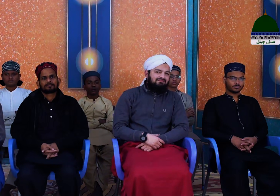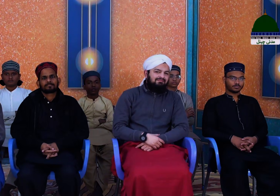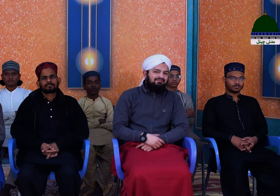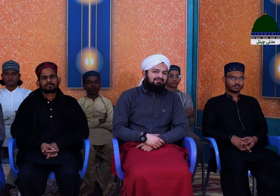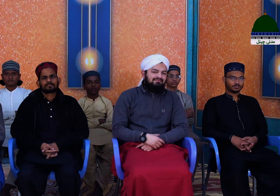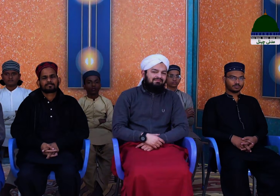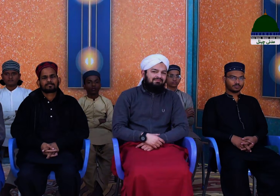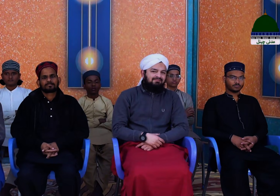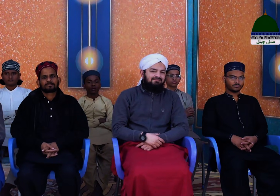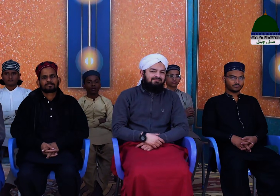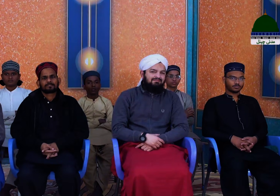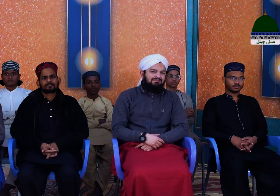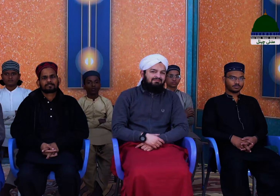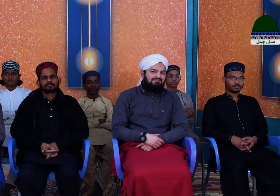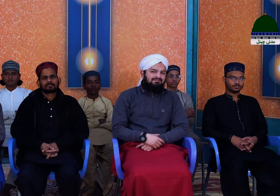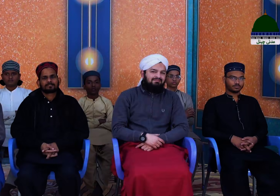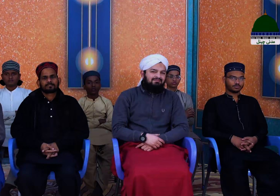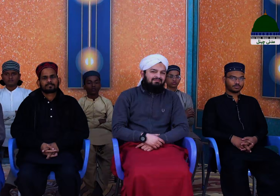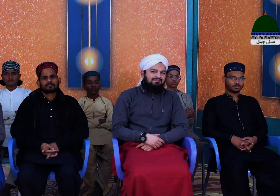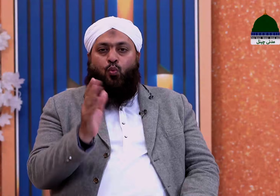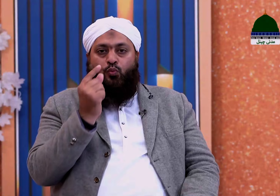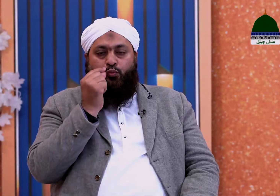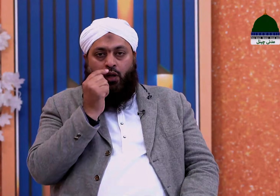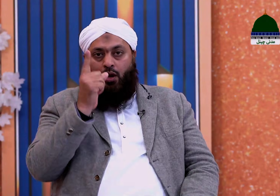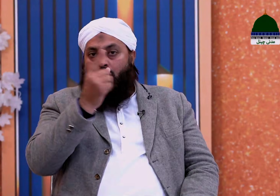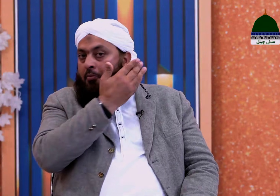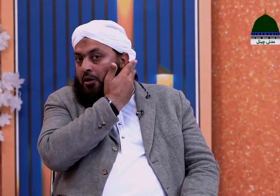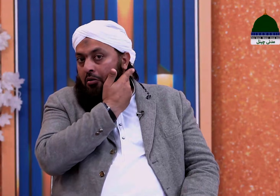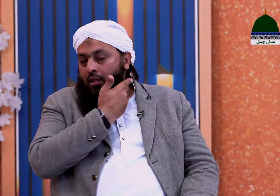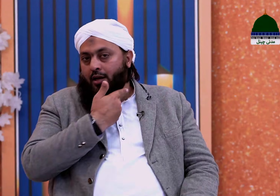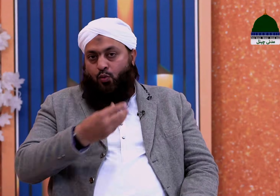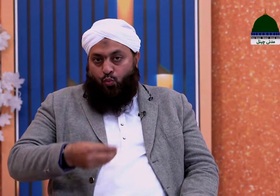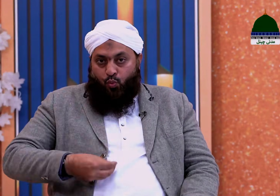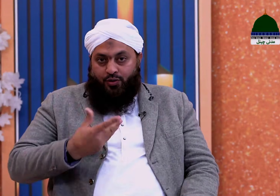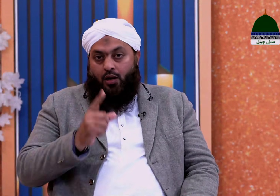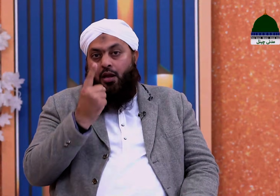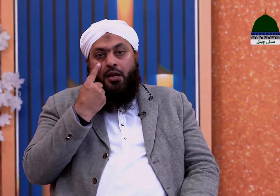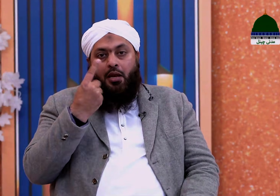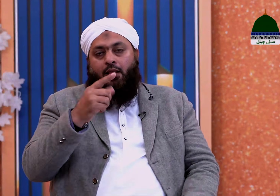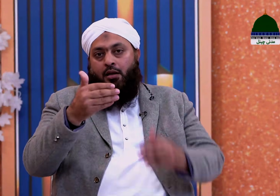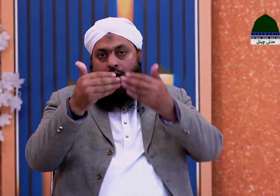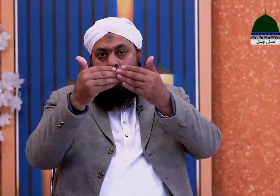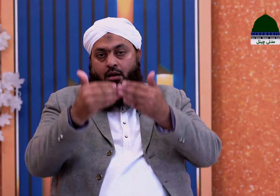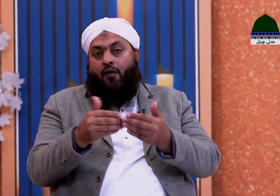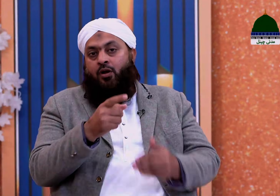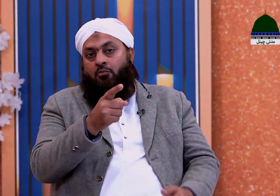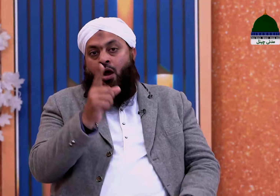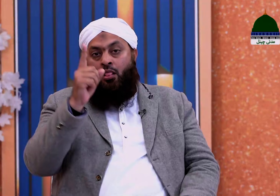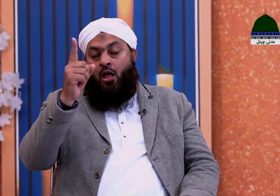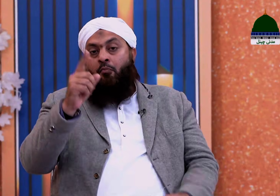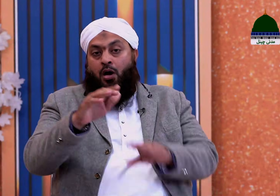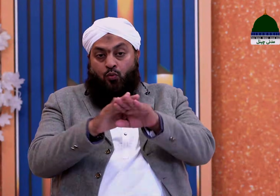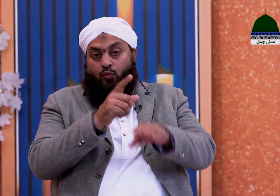وسلم کا بھی یہ معمول رہا ہے، اور اعتکاف کرنا سنت ہے۔ جو شخص اللہ پاک کی رضا و خوشنودی کے لیے 1 دن کا اعتکاف کرے